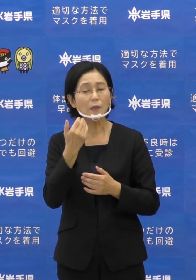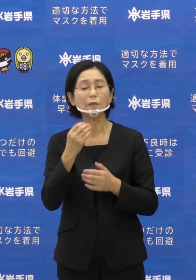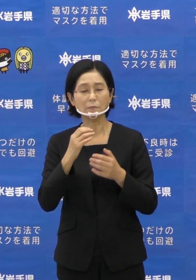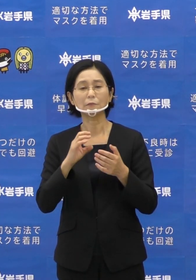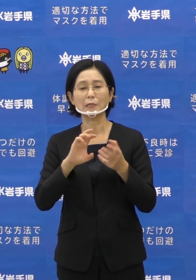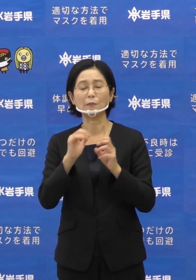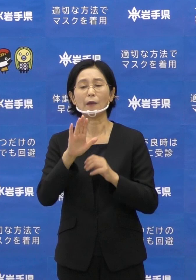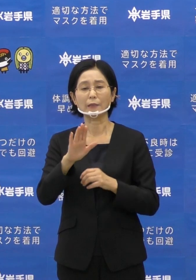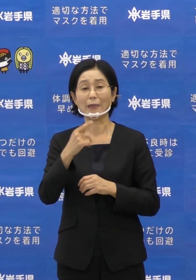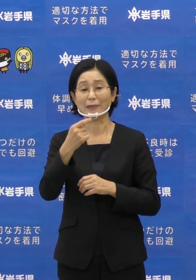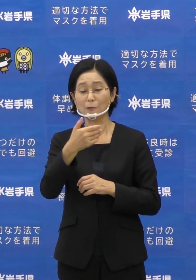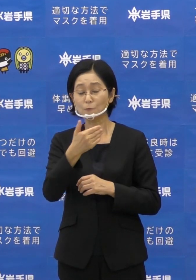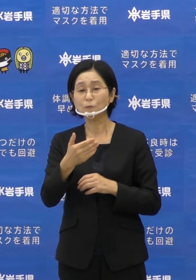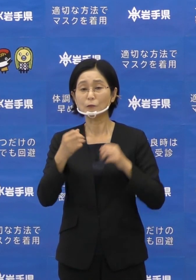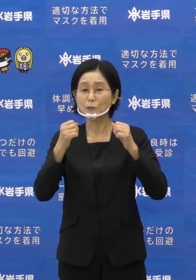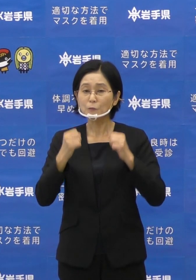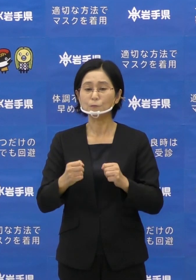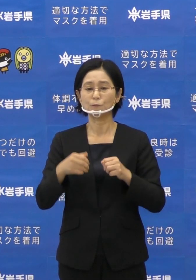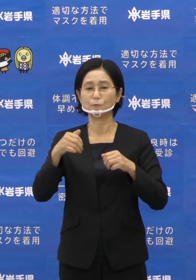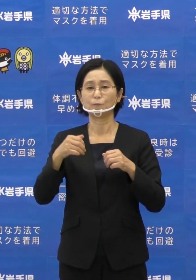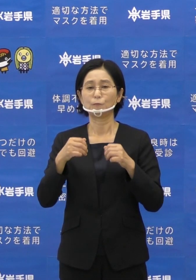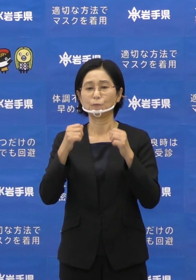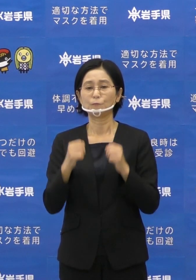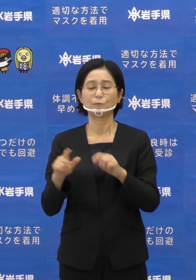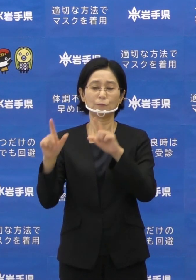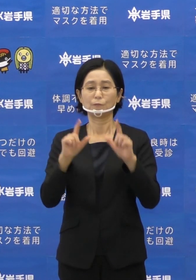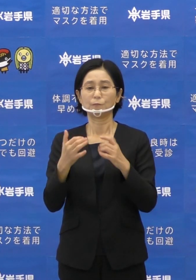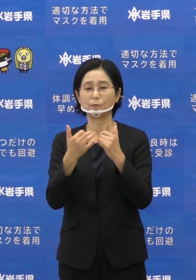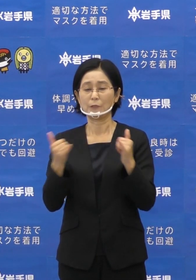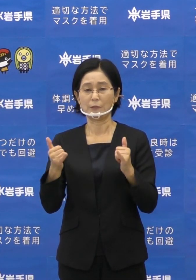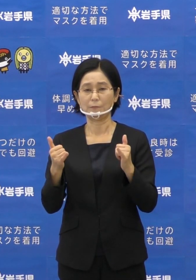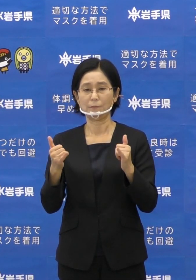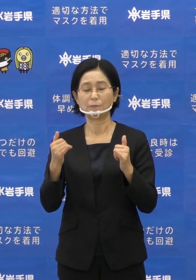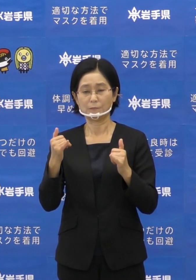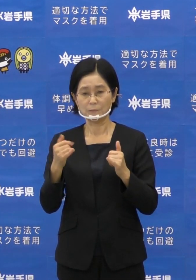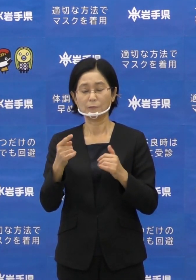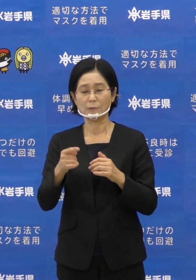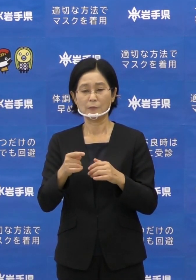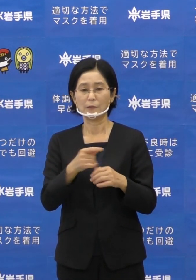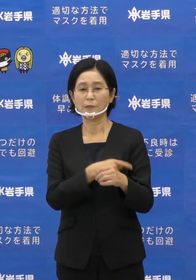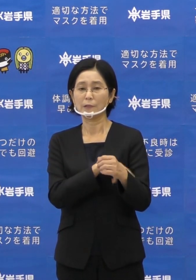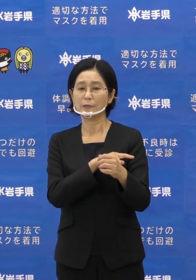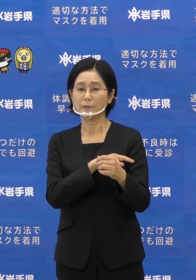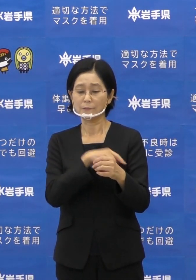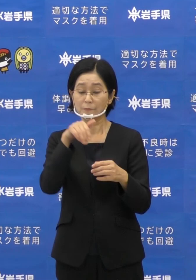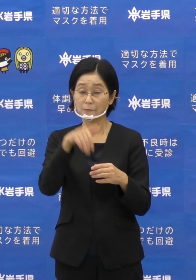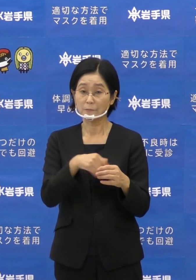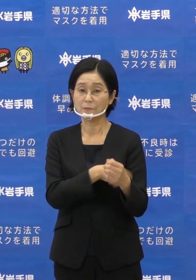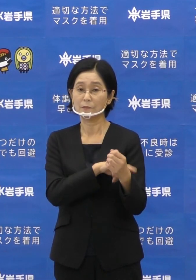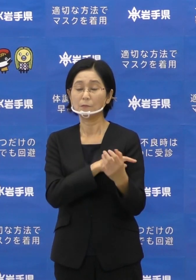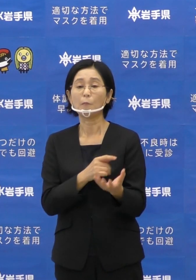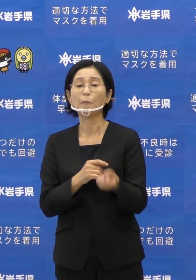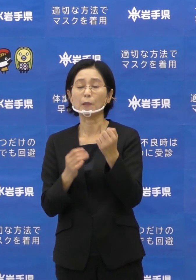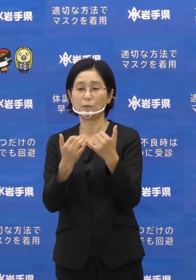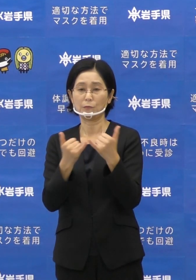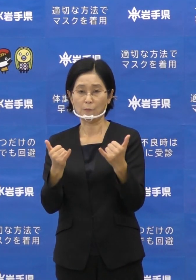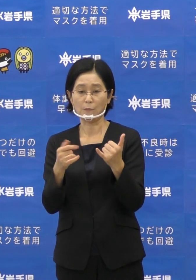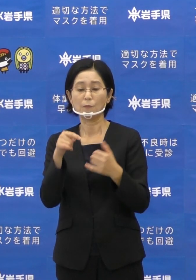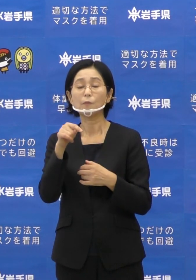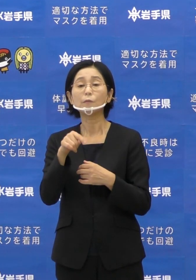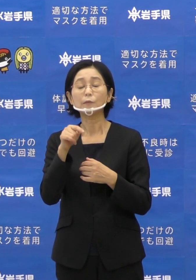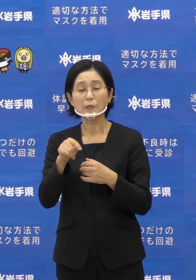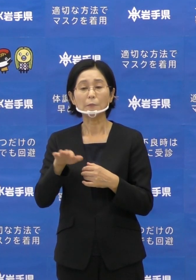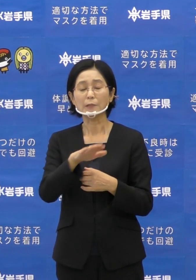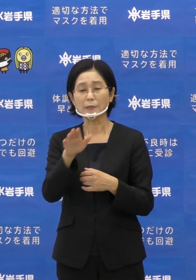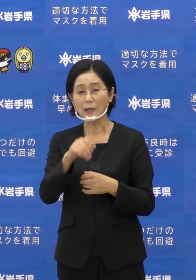り、私は、まあ、その有権者の皆さんがいい決定をしてもらえ